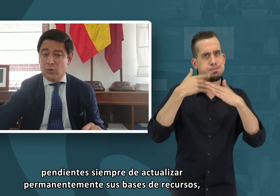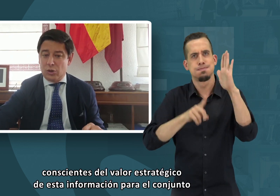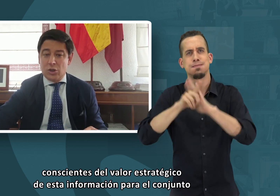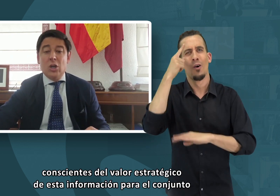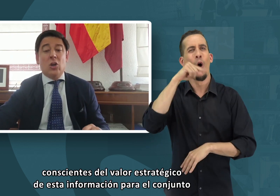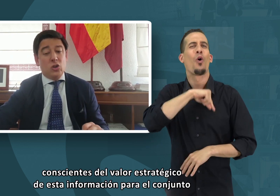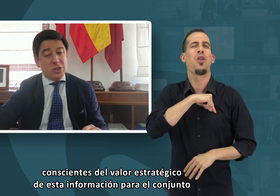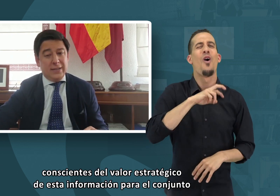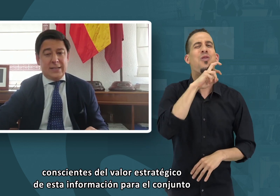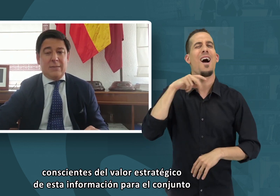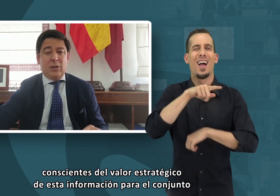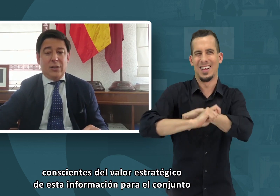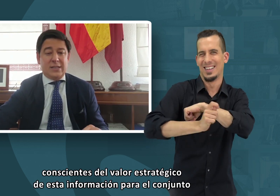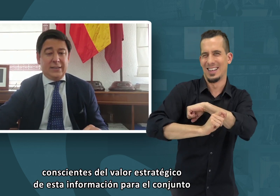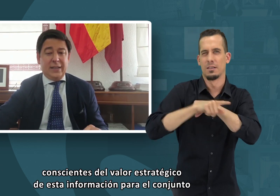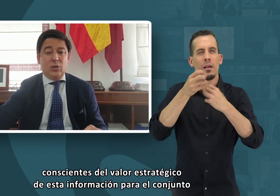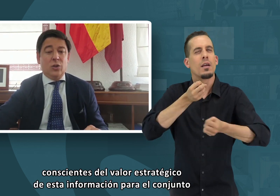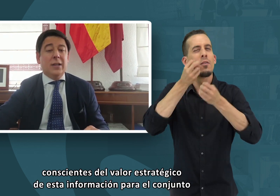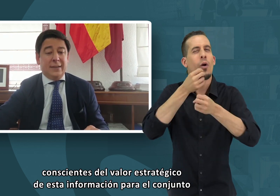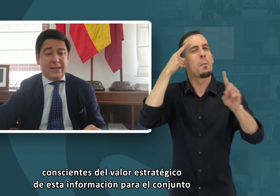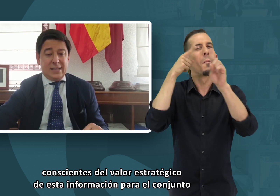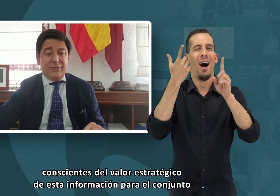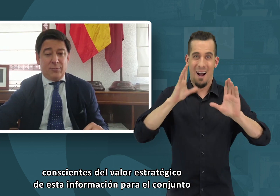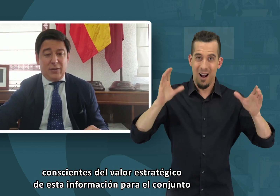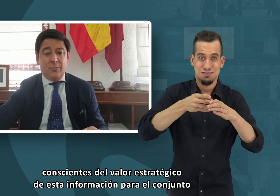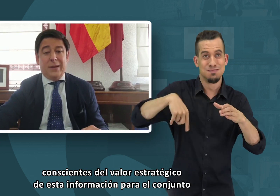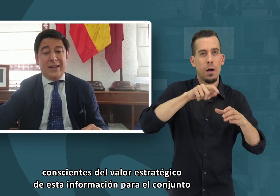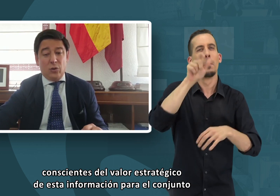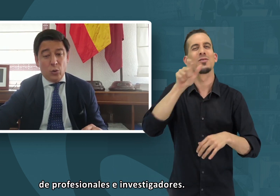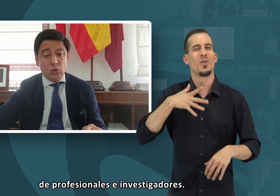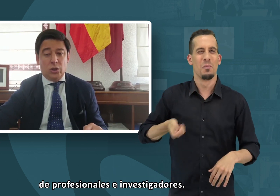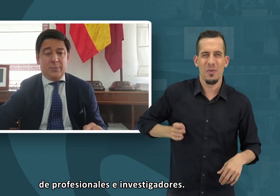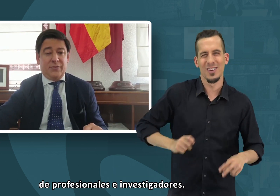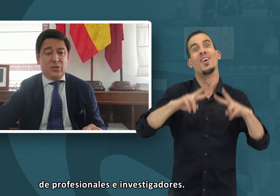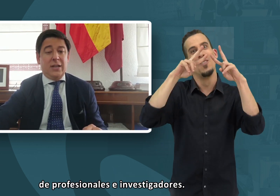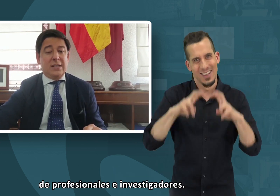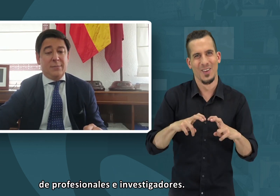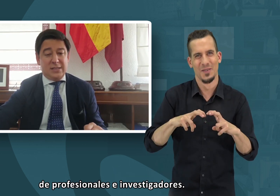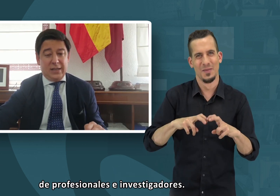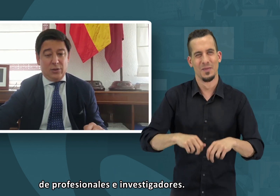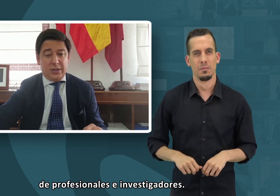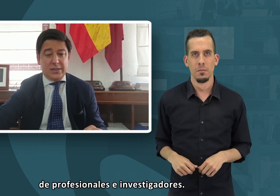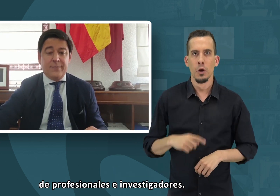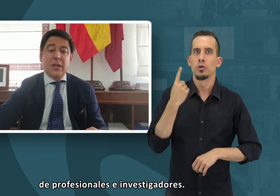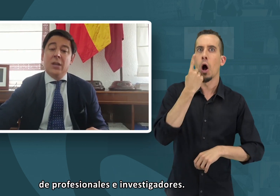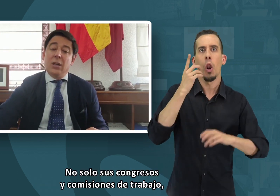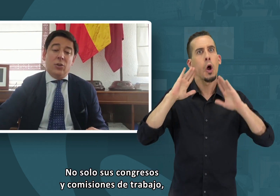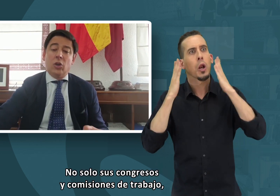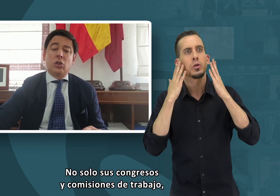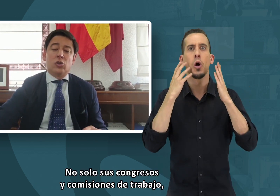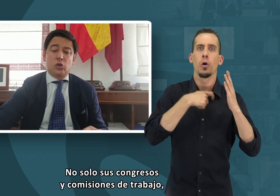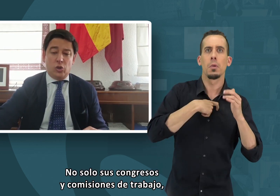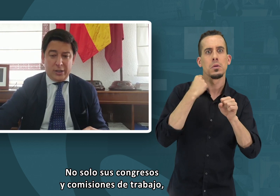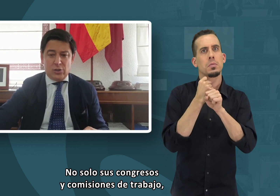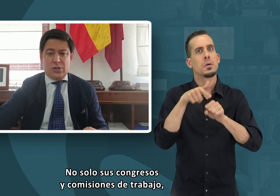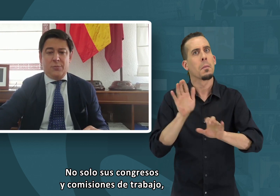de recursos, conscientes del valor estratégico de esta información para el conjunto de profesionales e investigadores. No